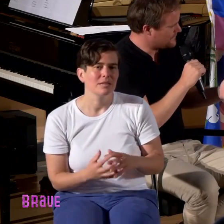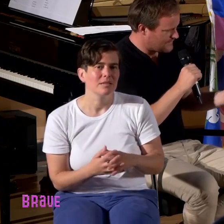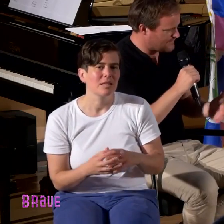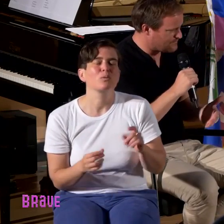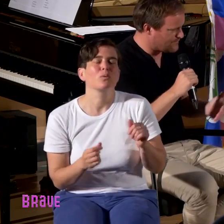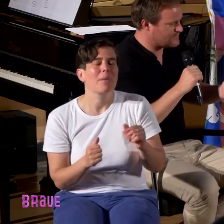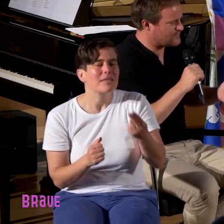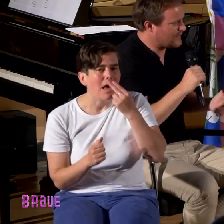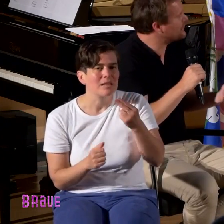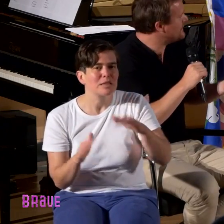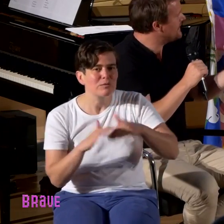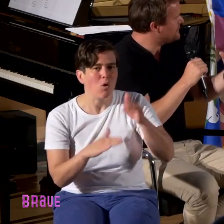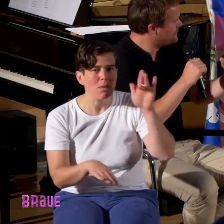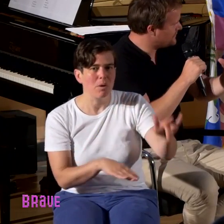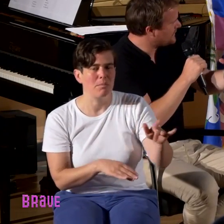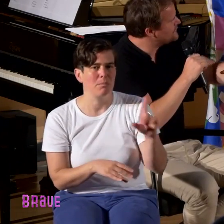wir